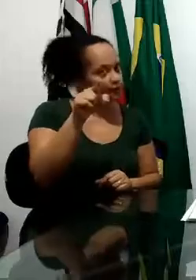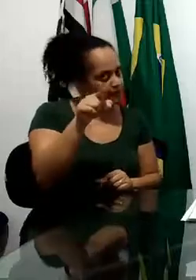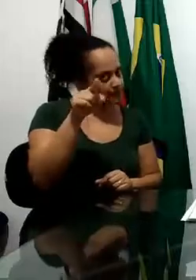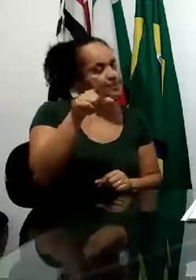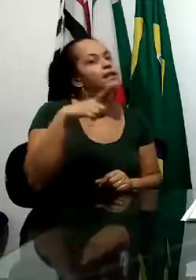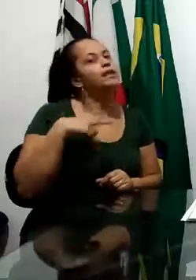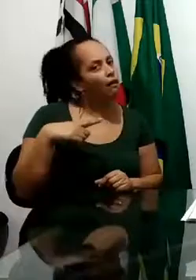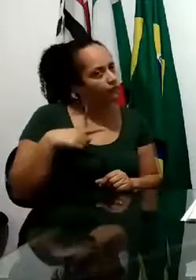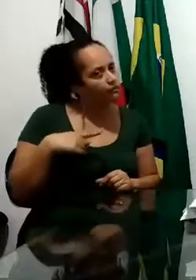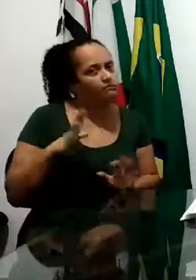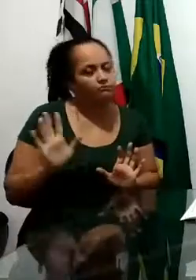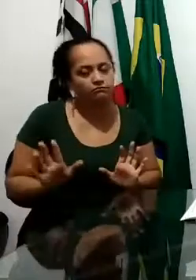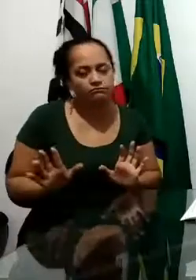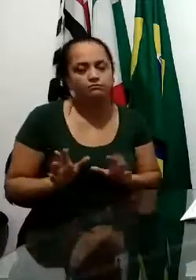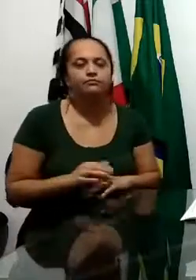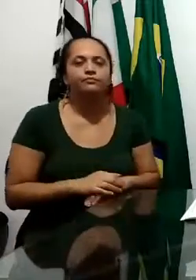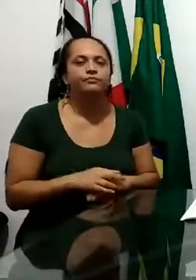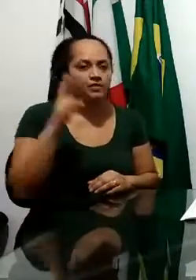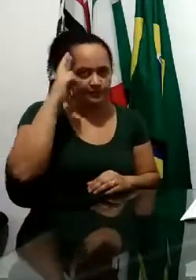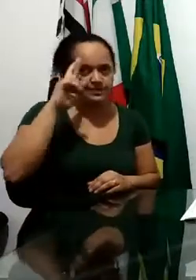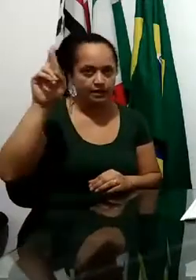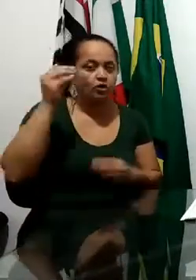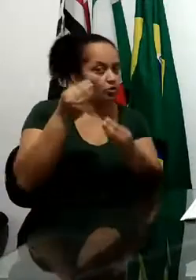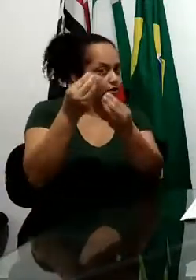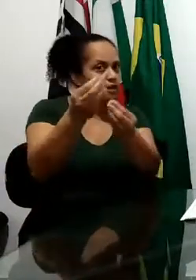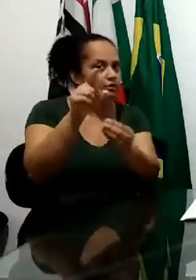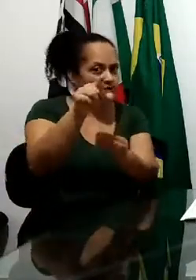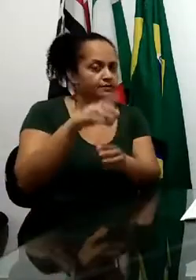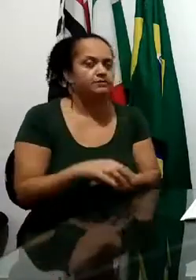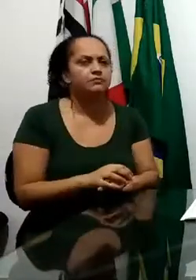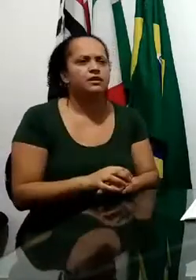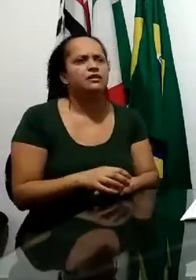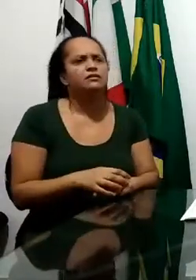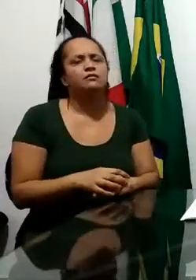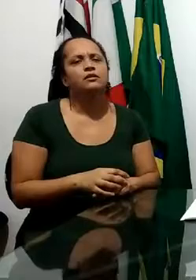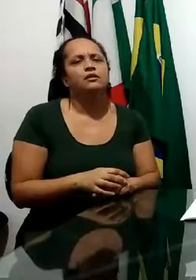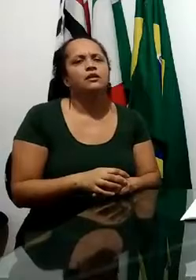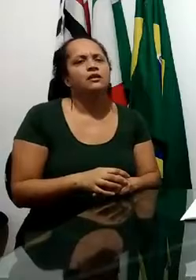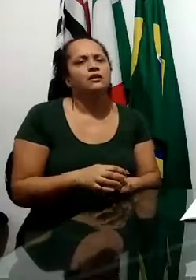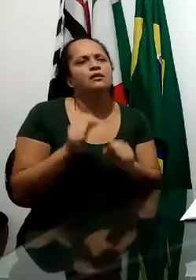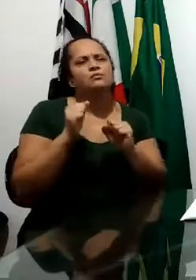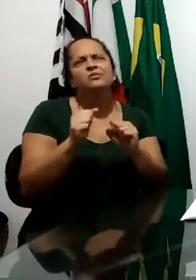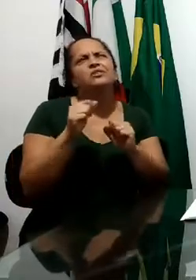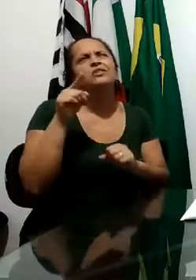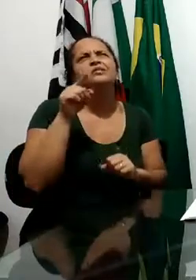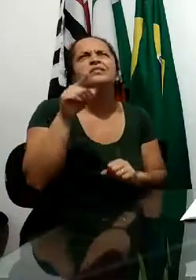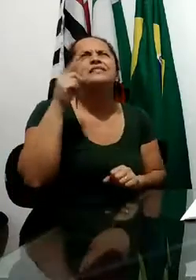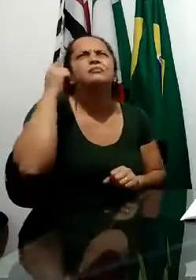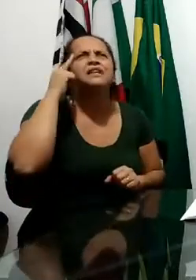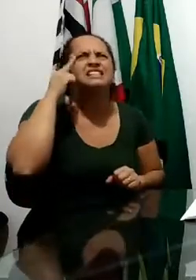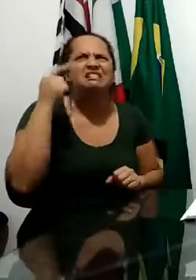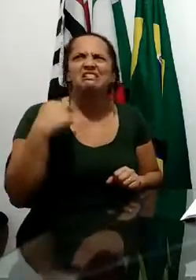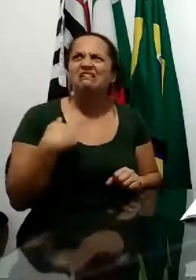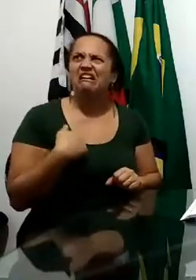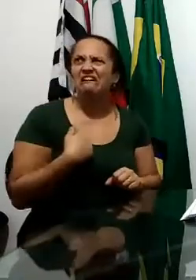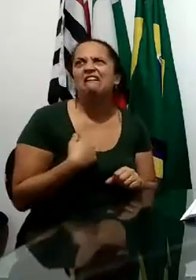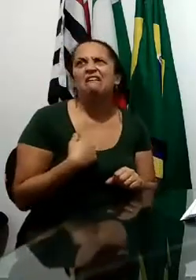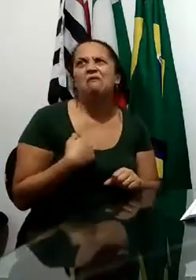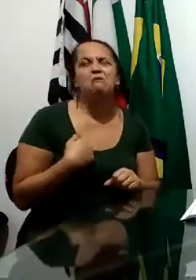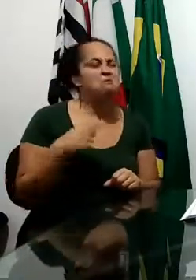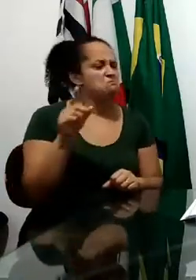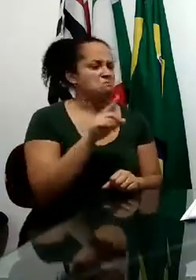você recebeu do Senhor. Talvez você esteja aí, né, subestimando a si mesmo, dizendo: não, eu não tenho